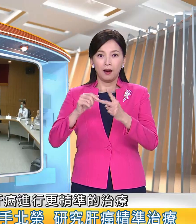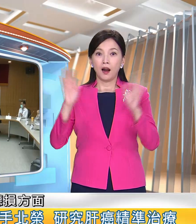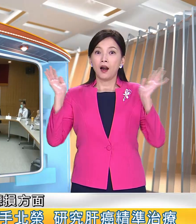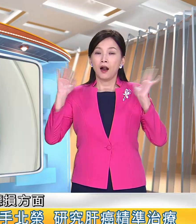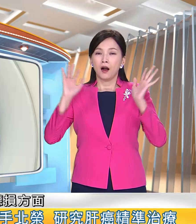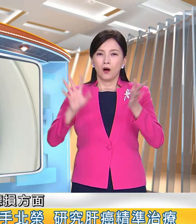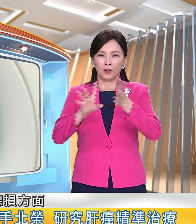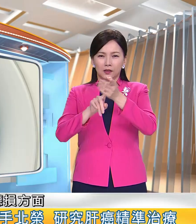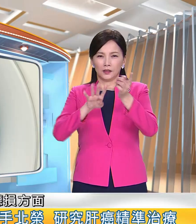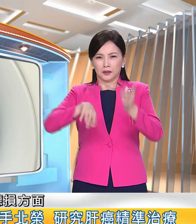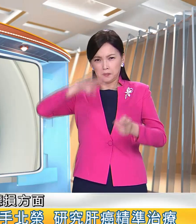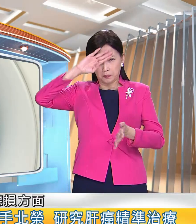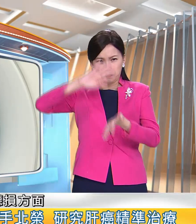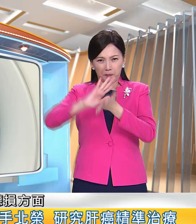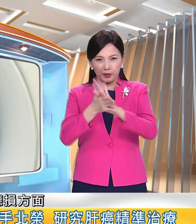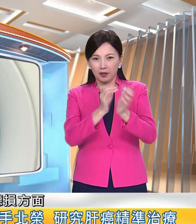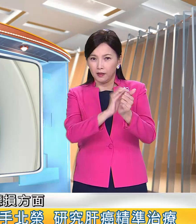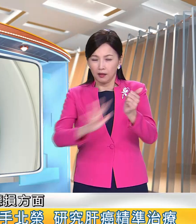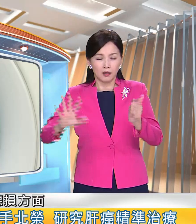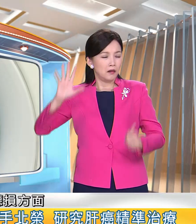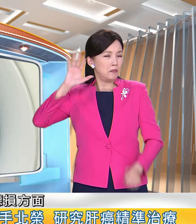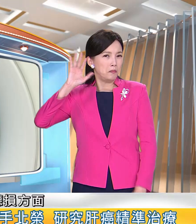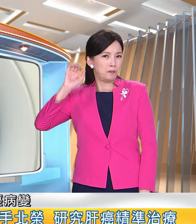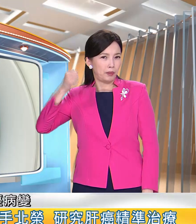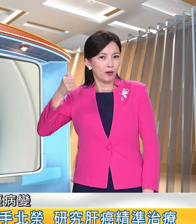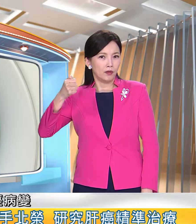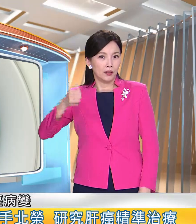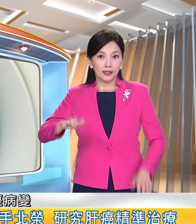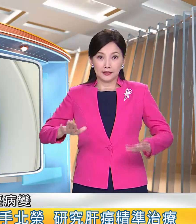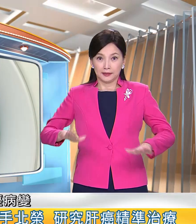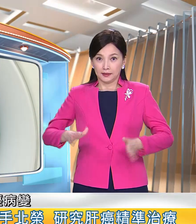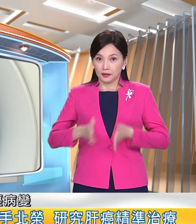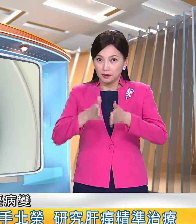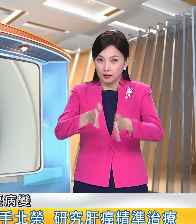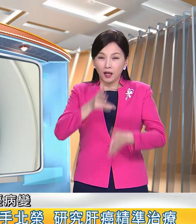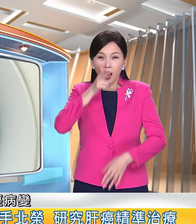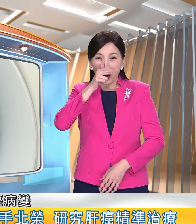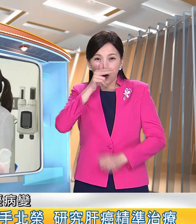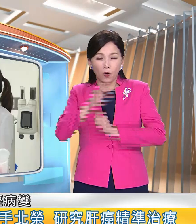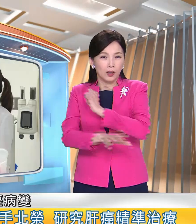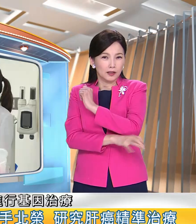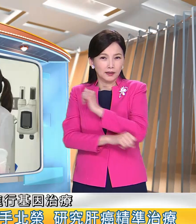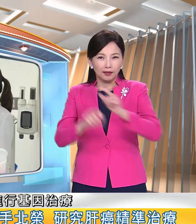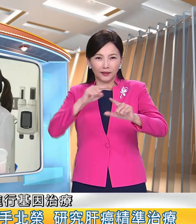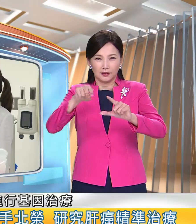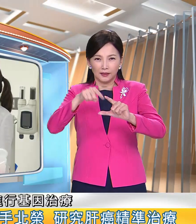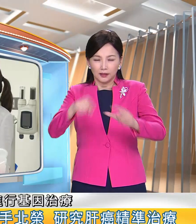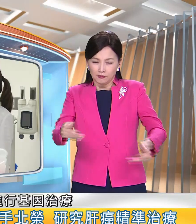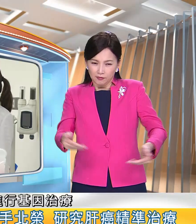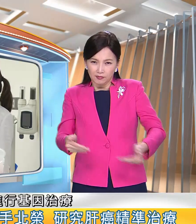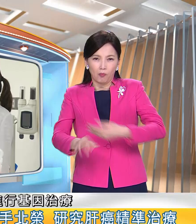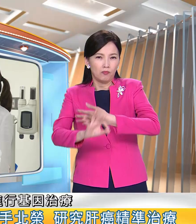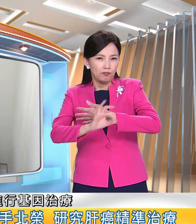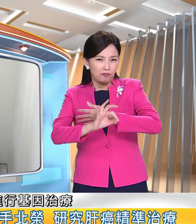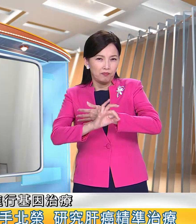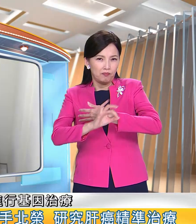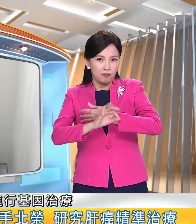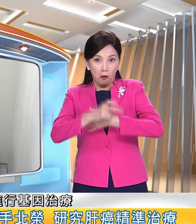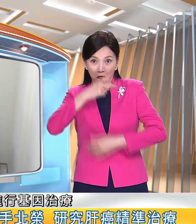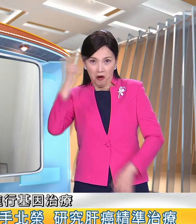以及在儿童听损方面，如果是听神经病变，目前对小鼠进行基因治疗，发